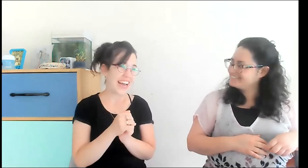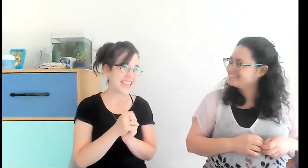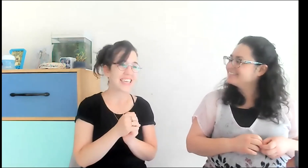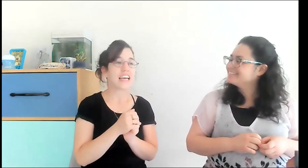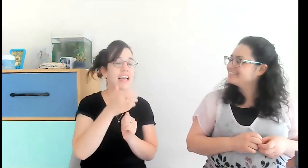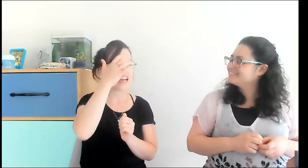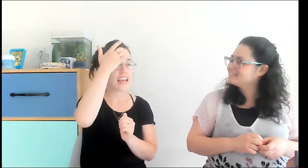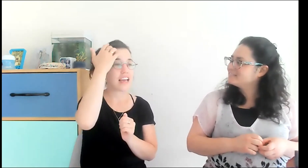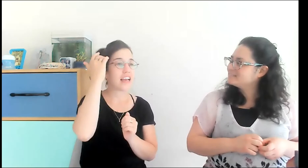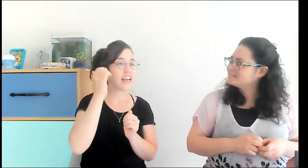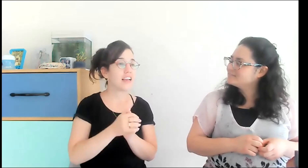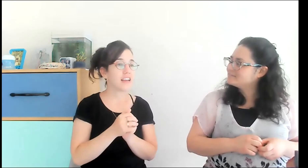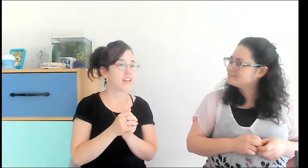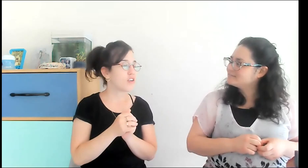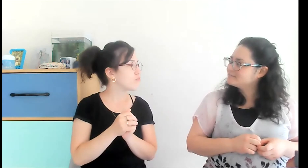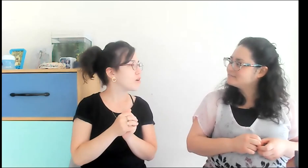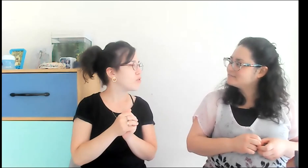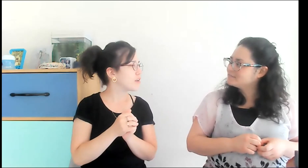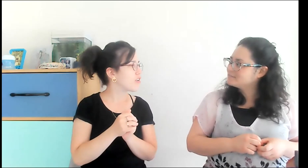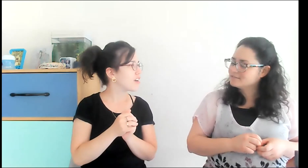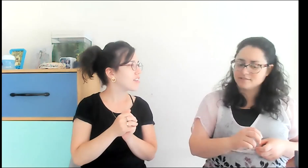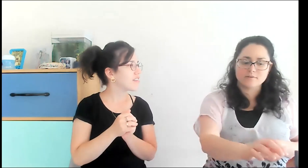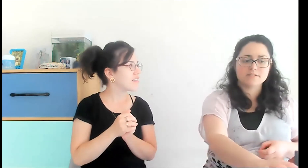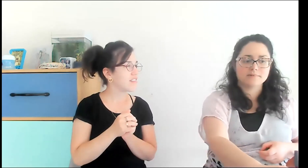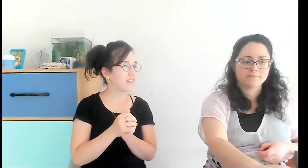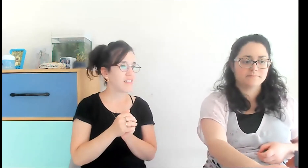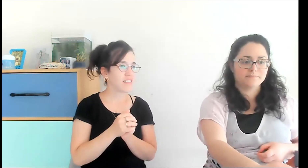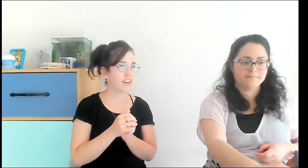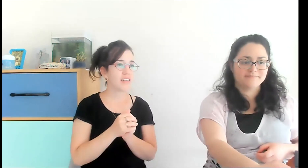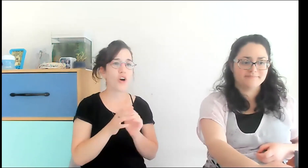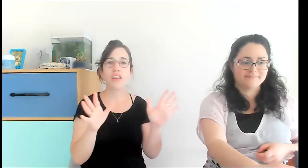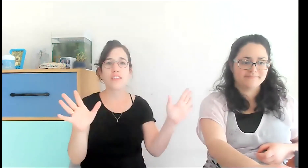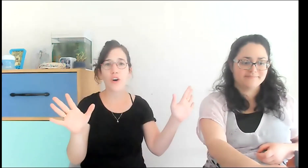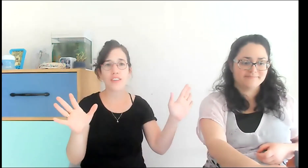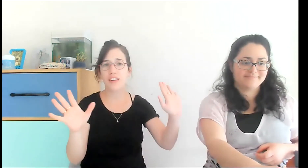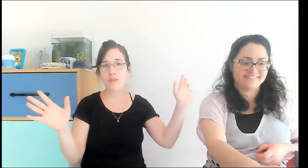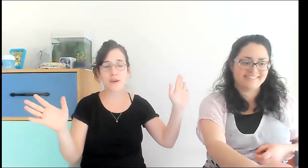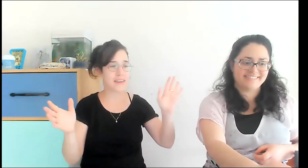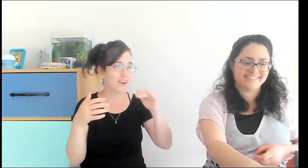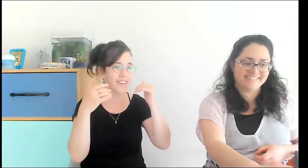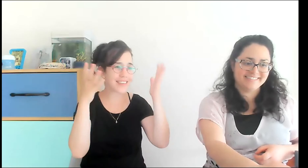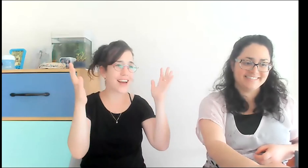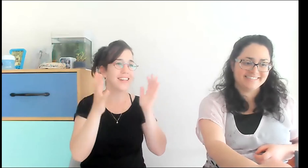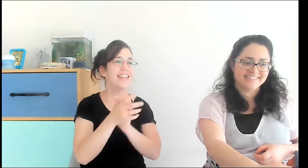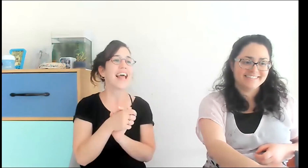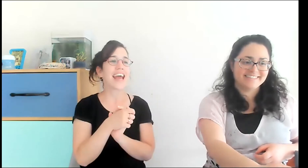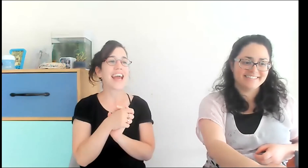המשוררת. זה לא... מה לא כתב? למי שאמר? נכון, נכון, זה לא משנה, נכון, סליחה.